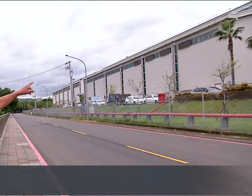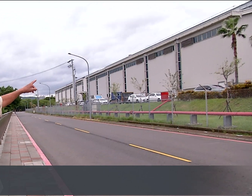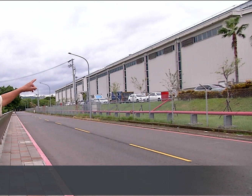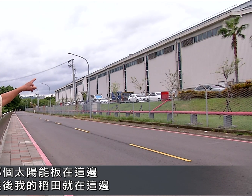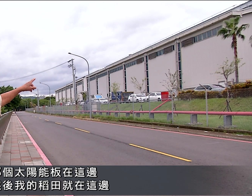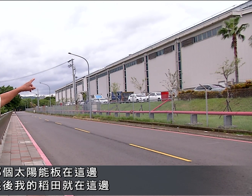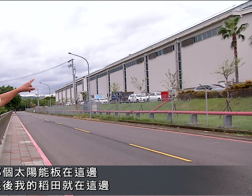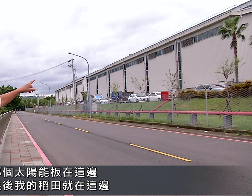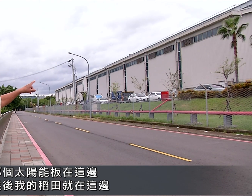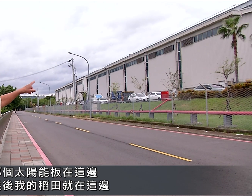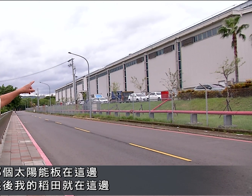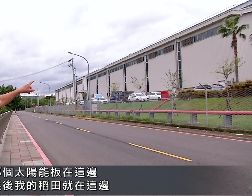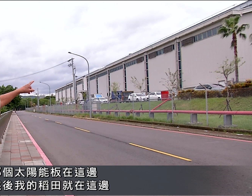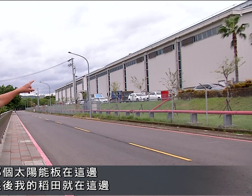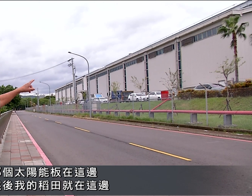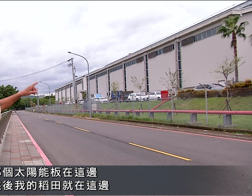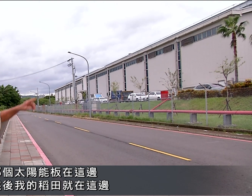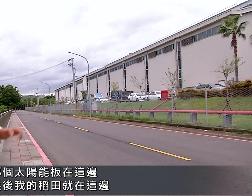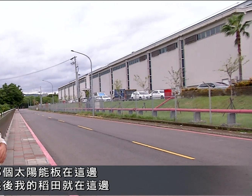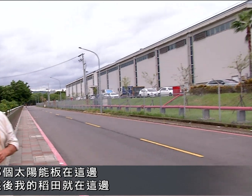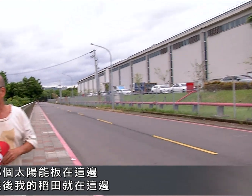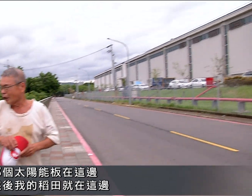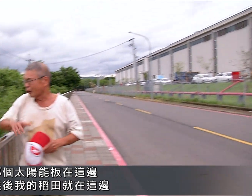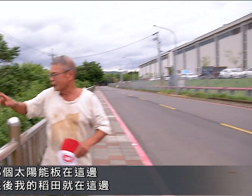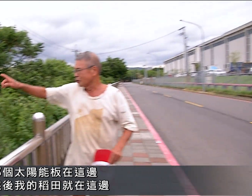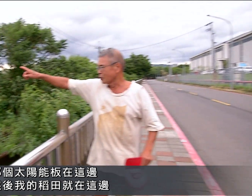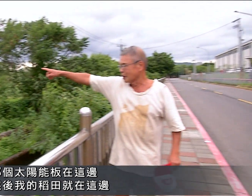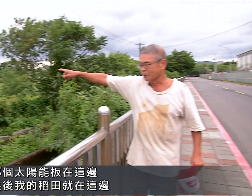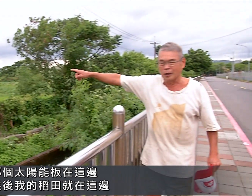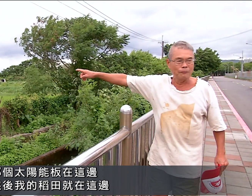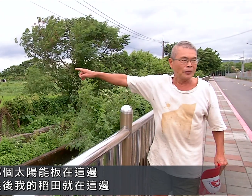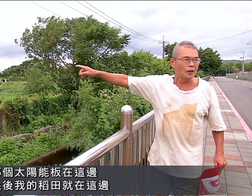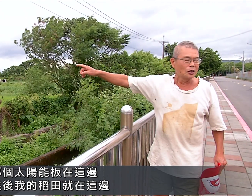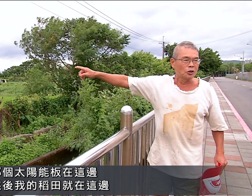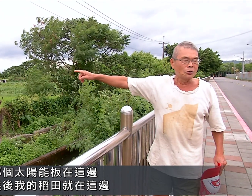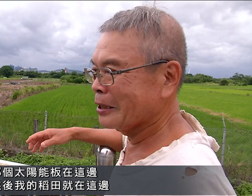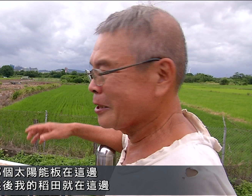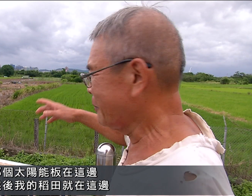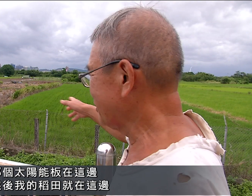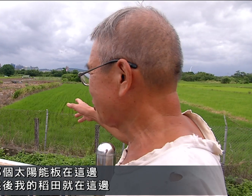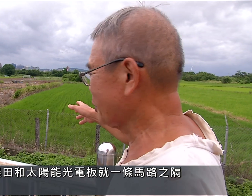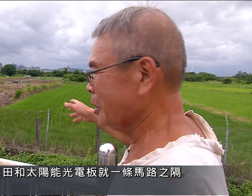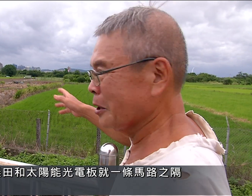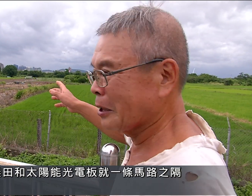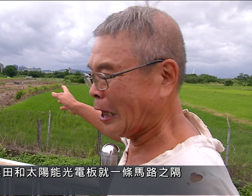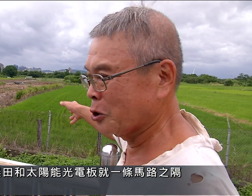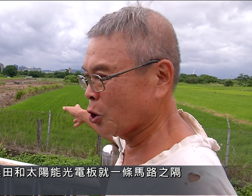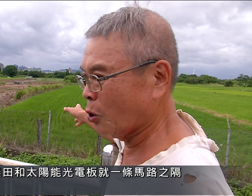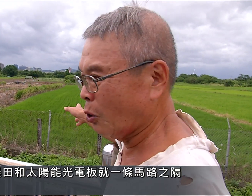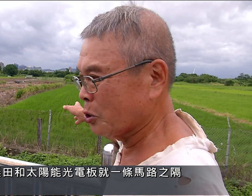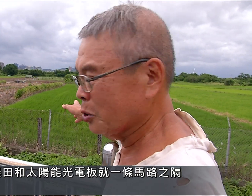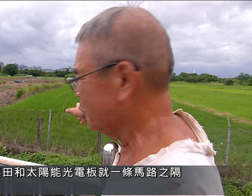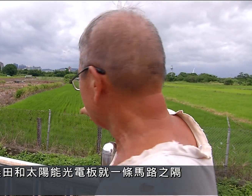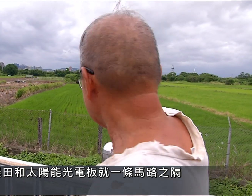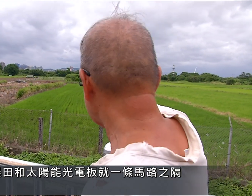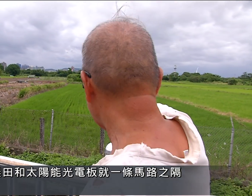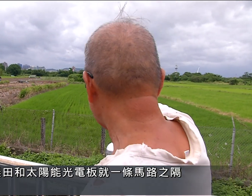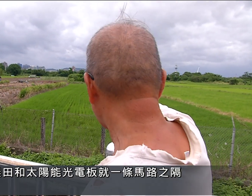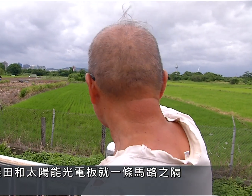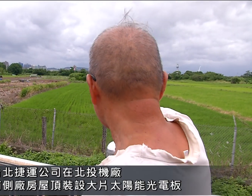那个太阳能板在这边，然后我的稻田就在这边。 农田和太阳能光电板就一条马路之隔，台北捷运